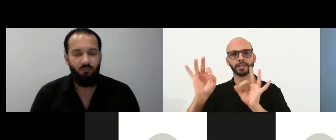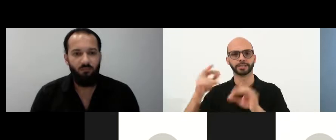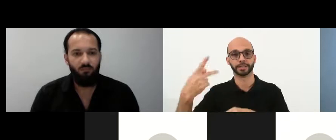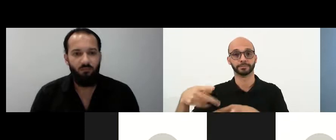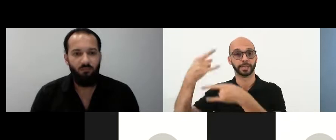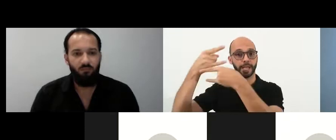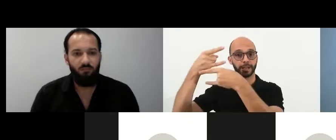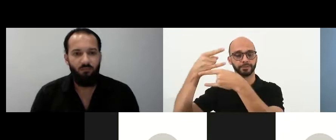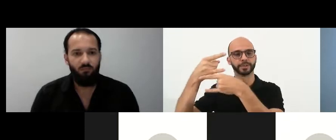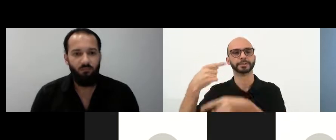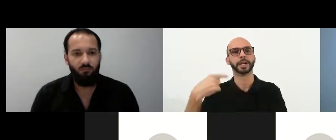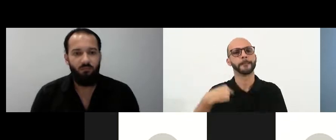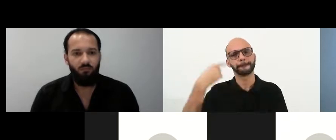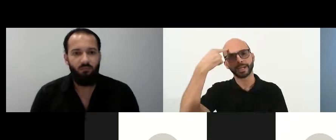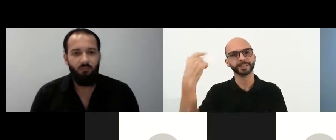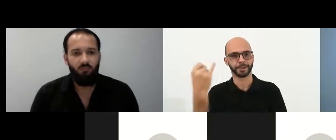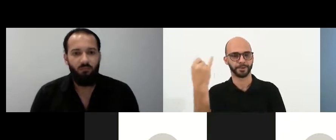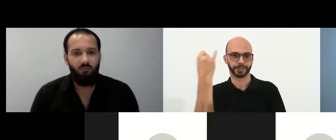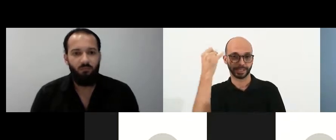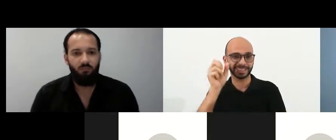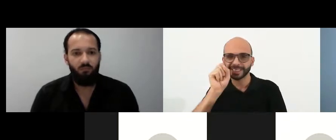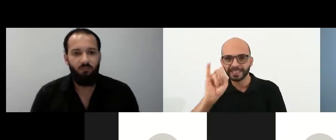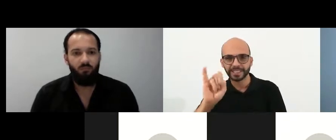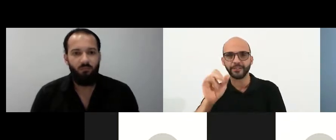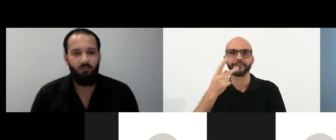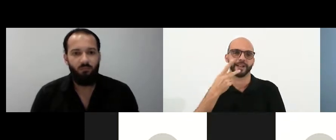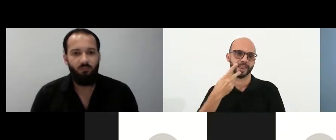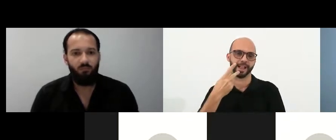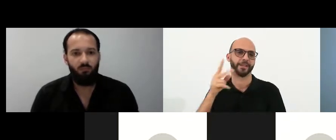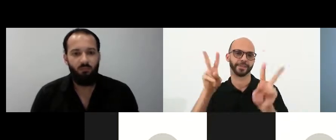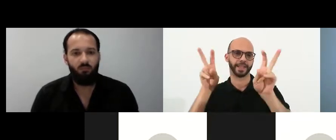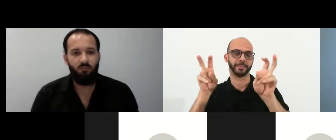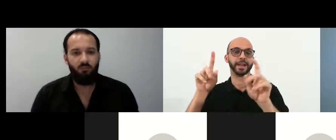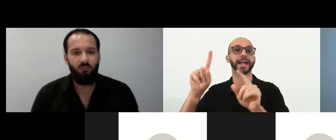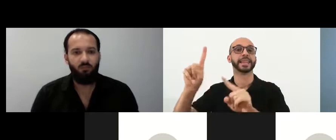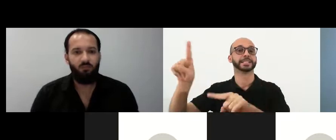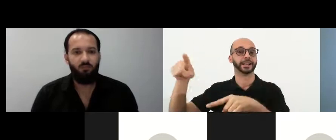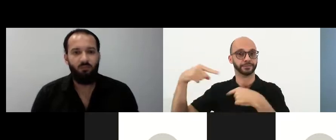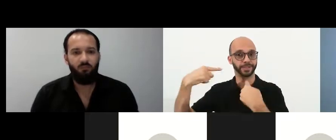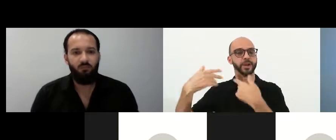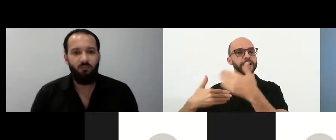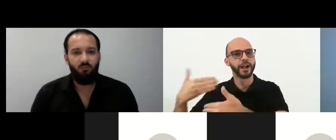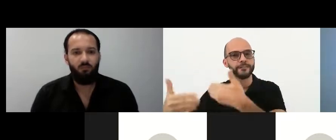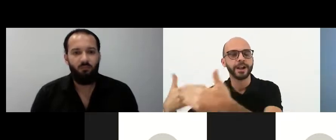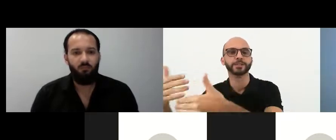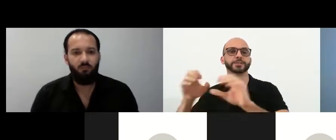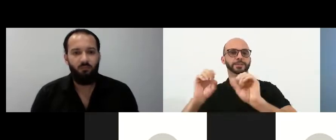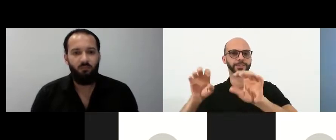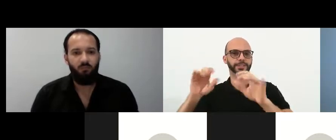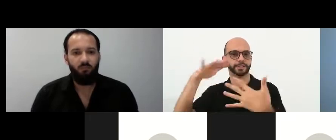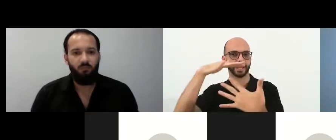fico imaginando, aqui, organizando essa live, eu fiquei imaginando sobre a importância de falar sobre